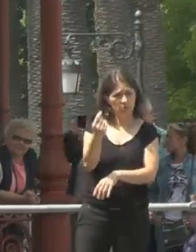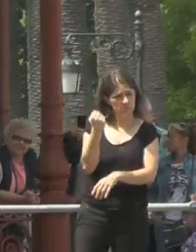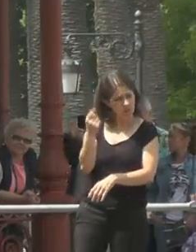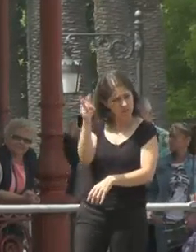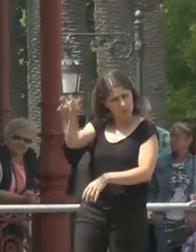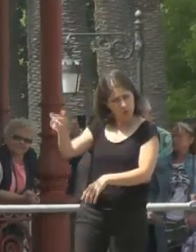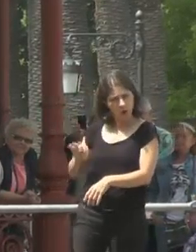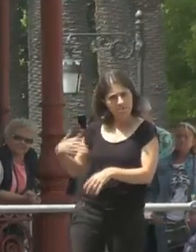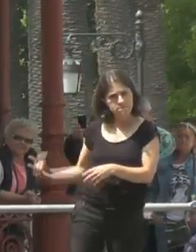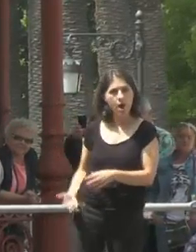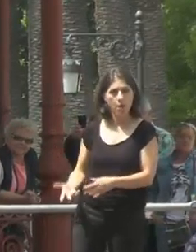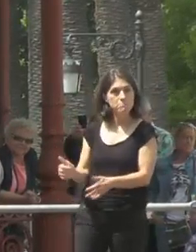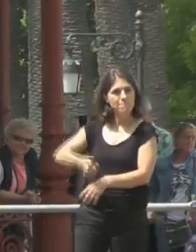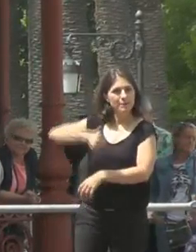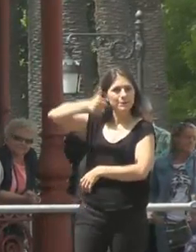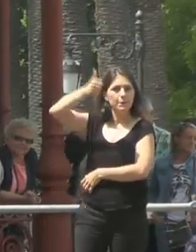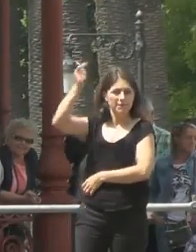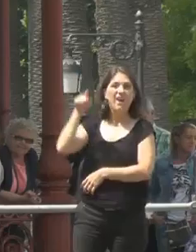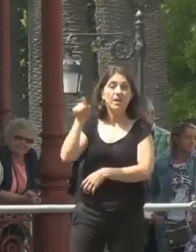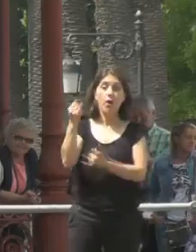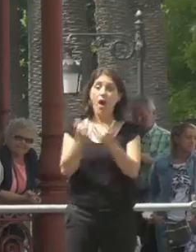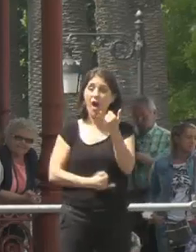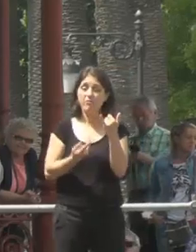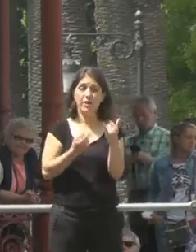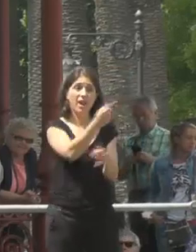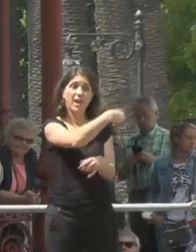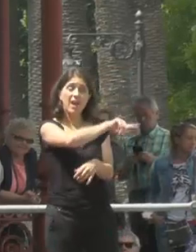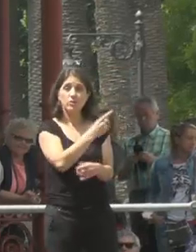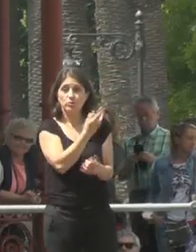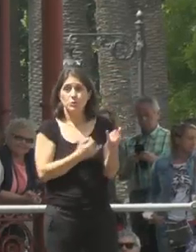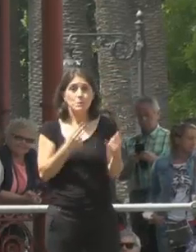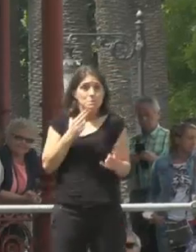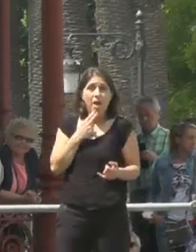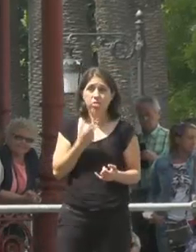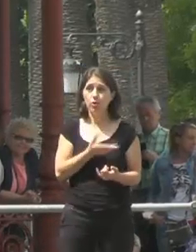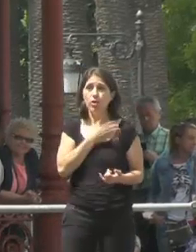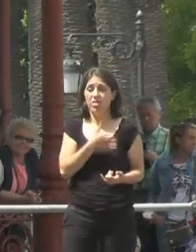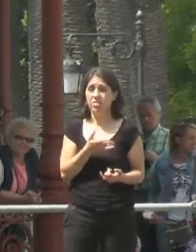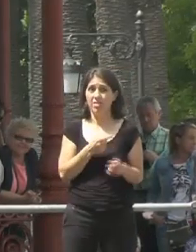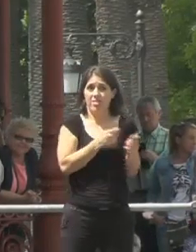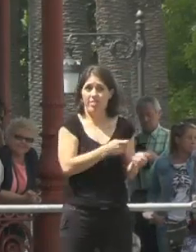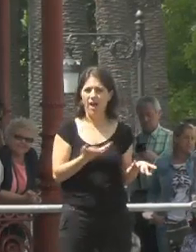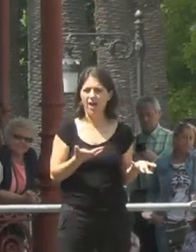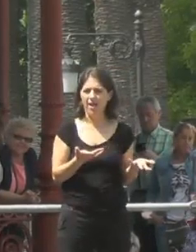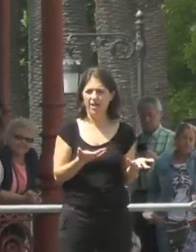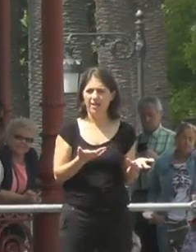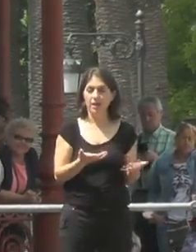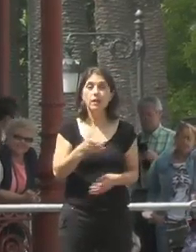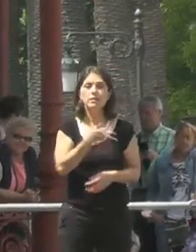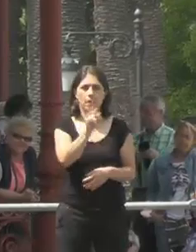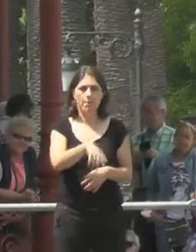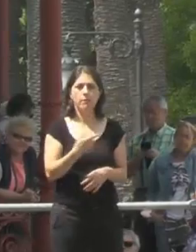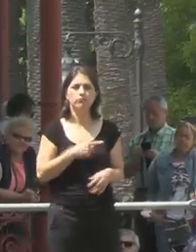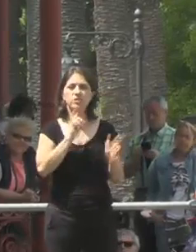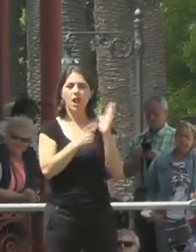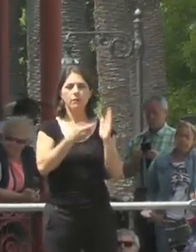Eso genera miedo, porque las personas en situación de vulnerabilidad tienen miedo. Y después, la ley Mordaza,